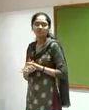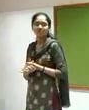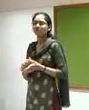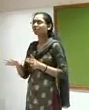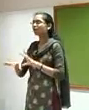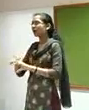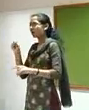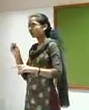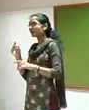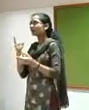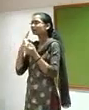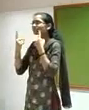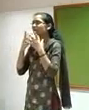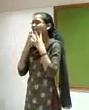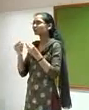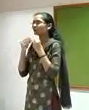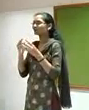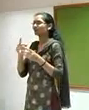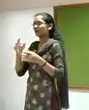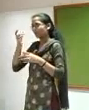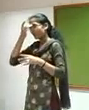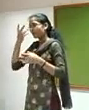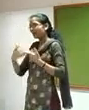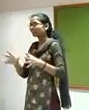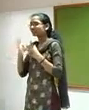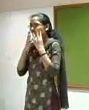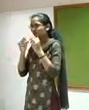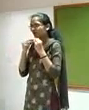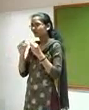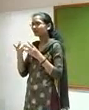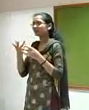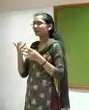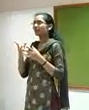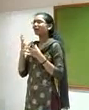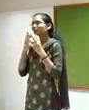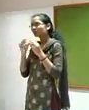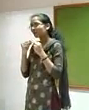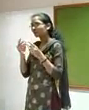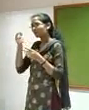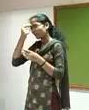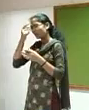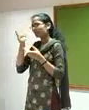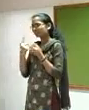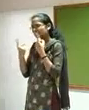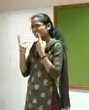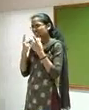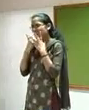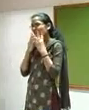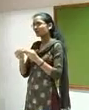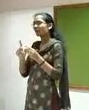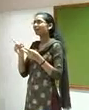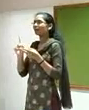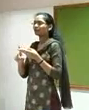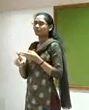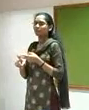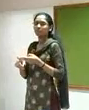आउटकम. और आप मतलब दोनों चीज बोलते हो. इक्वालिटी ऑफ ट्रीटमेंट मीन्स कि जब आप पर से